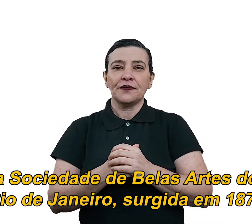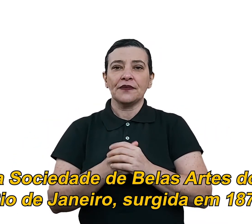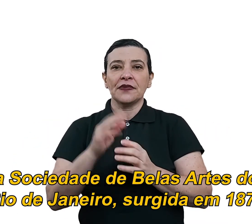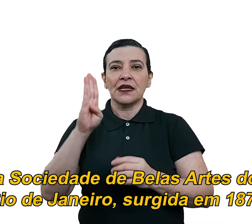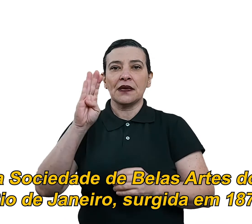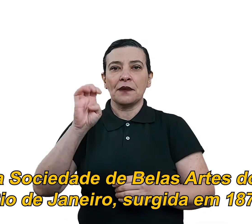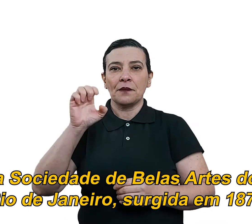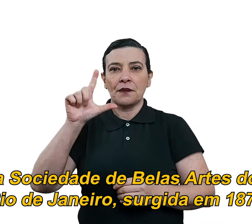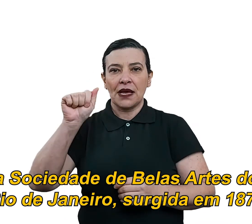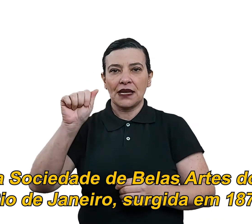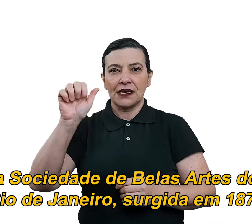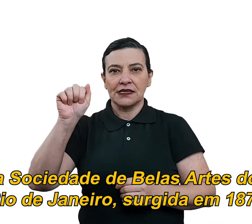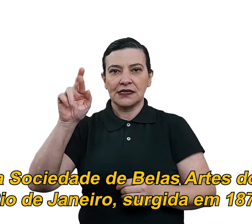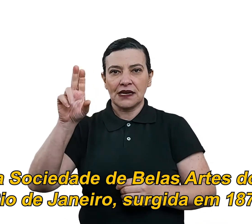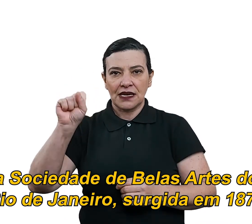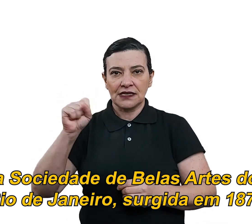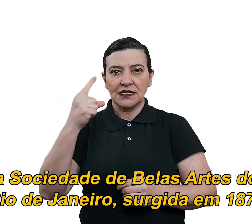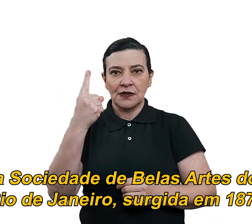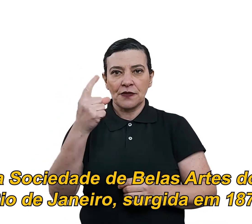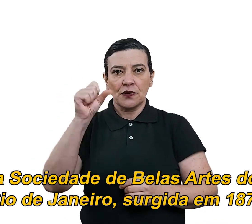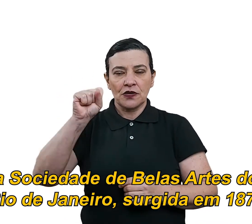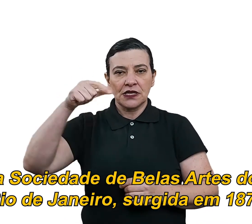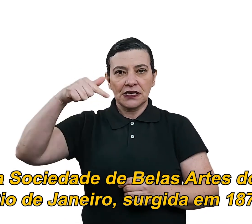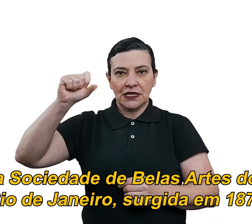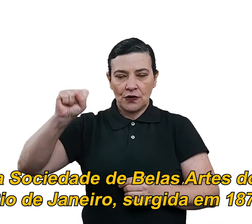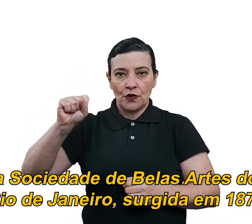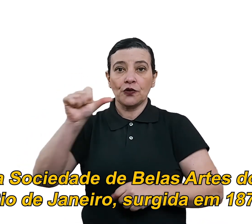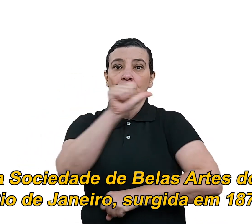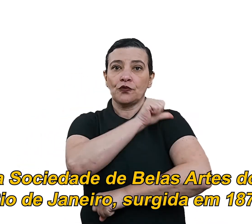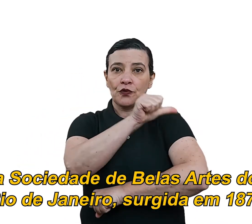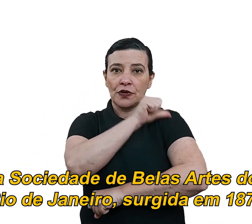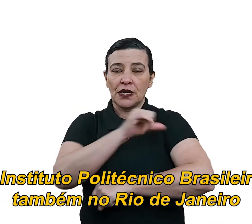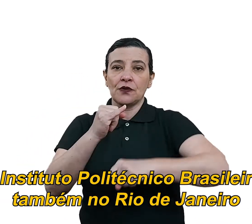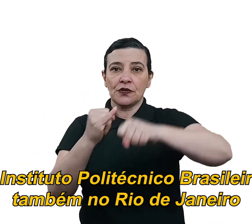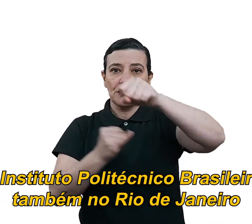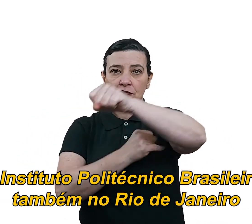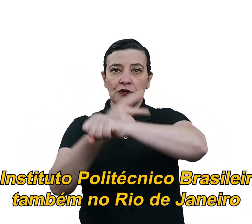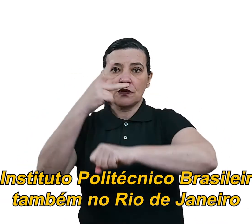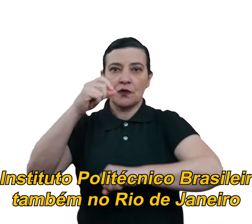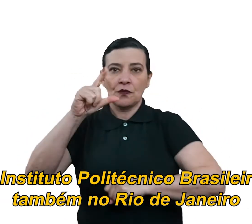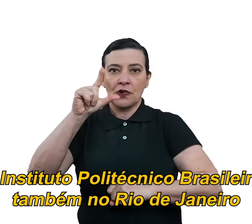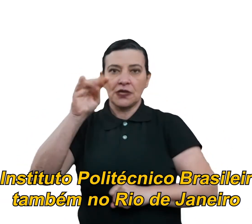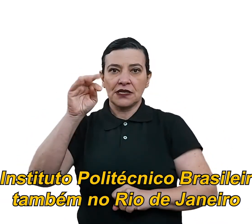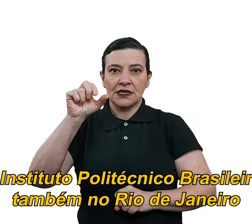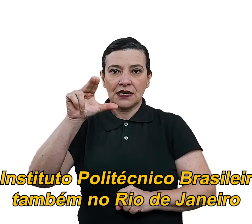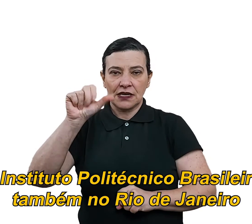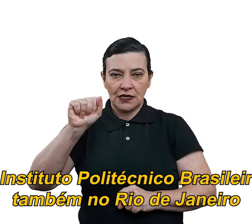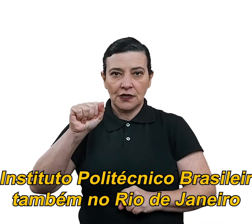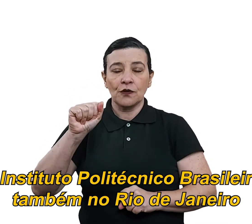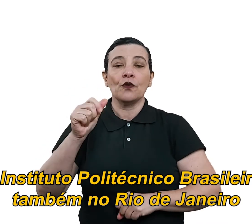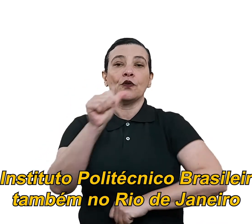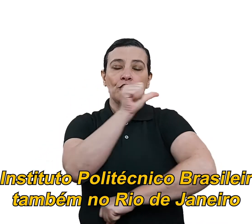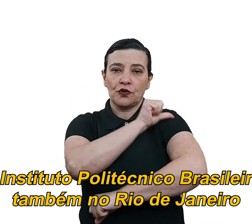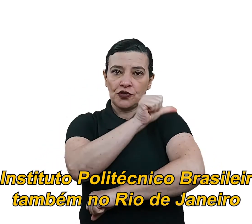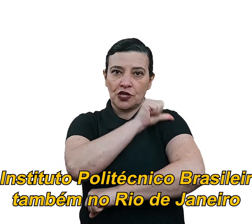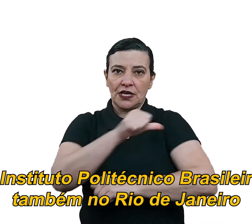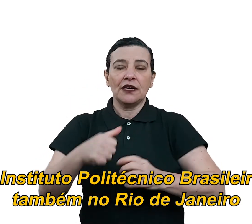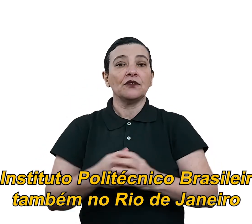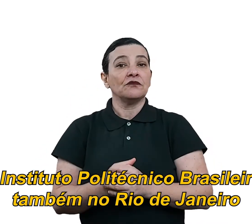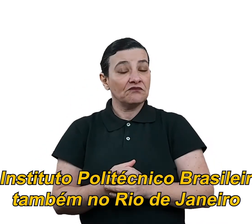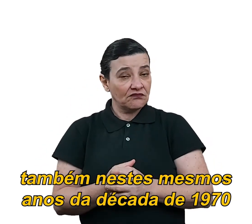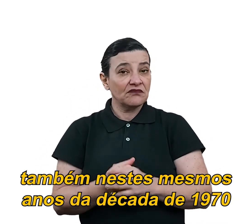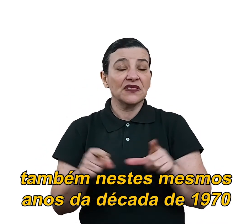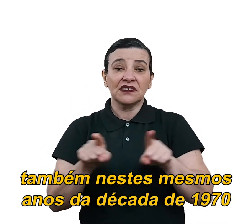A Sociedade de Belas Artes do Rio de Janeiro, surgida em 1878. O Instituto Politécnico Brasileiro, também no